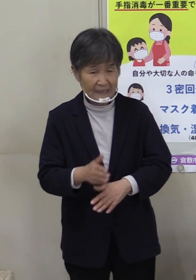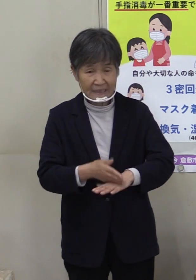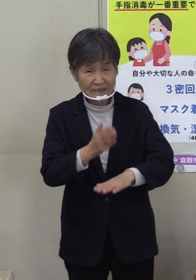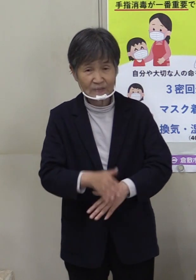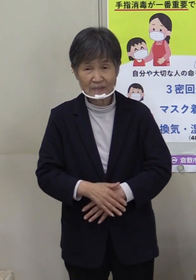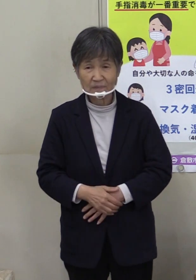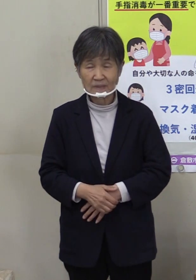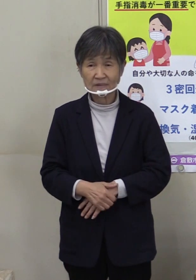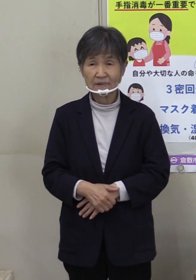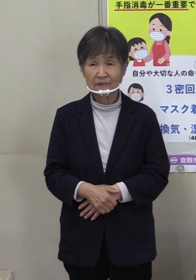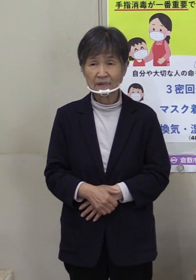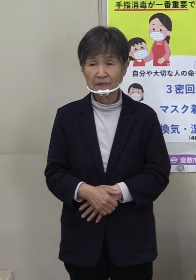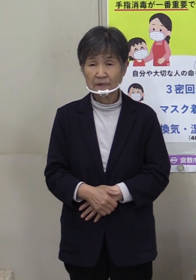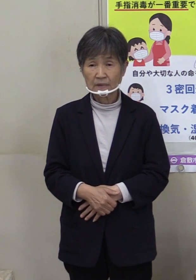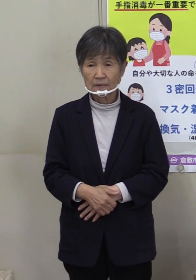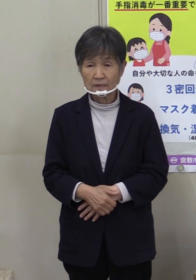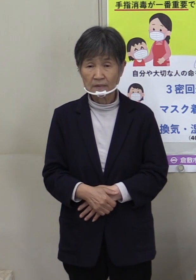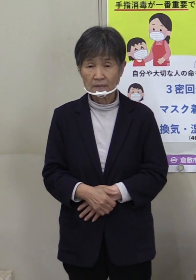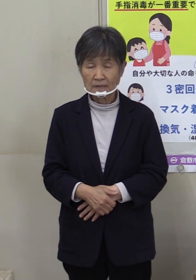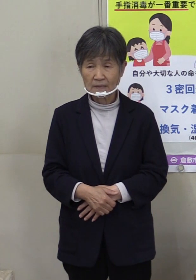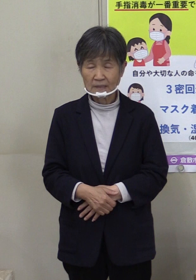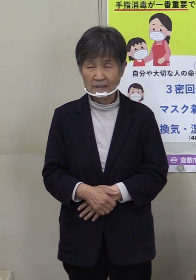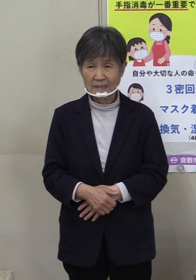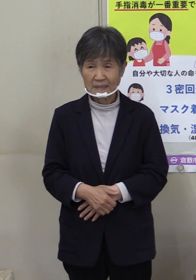他にはありますでしょうか。